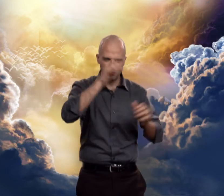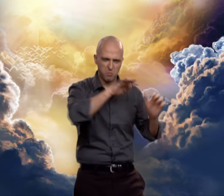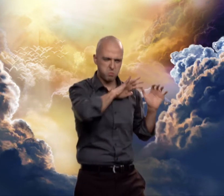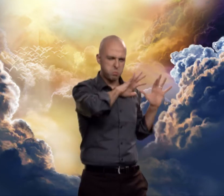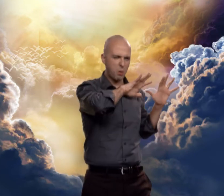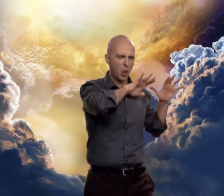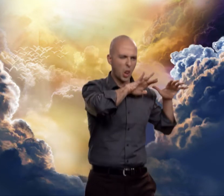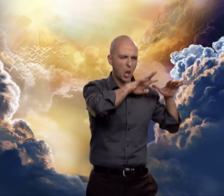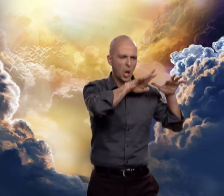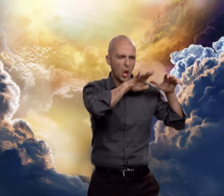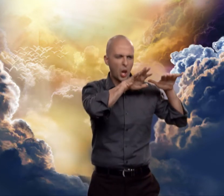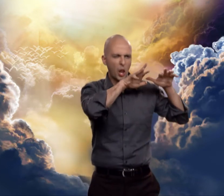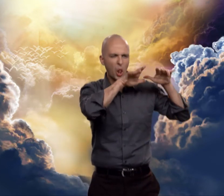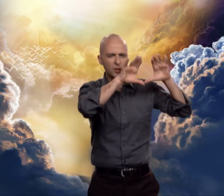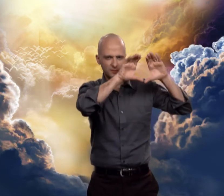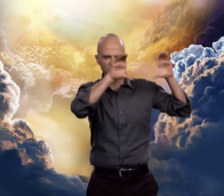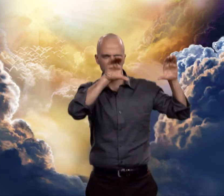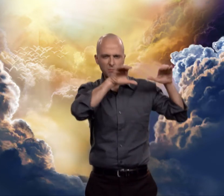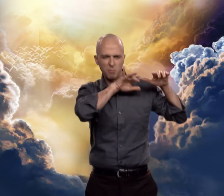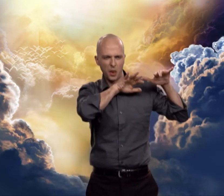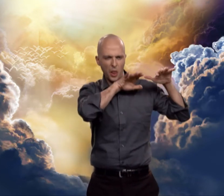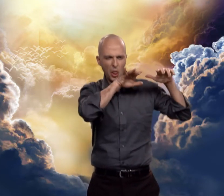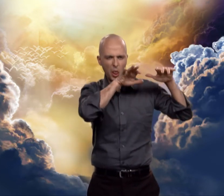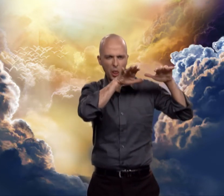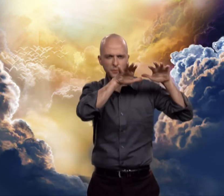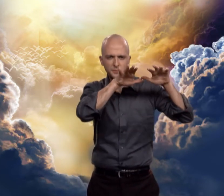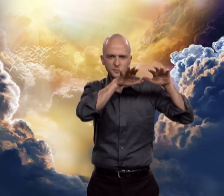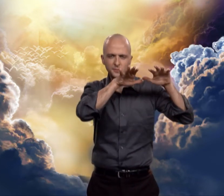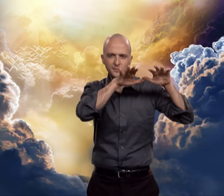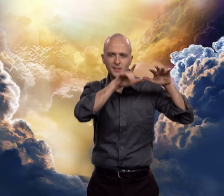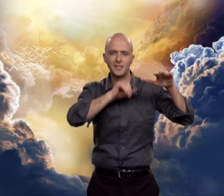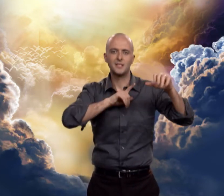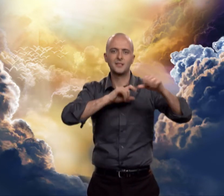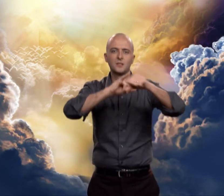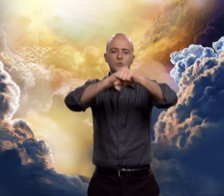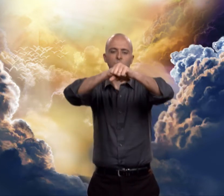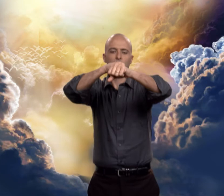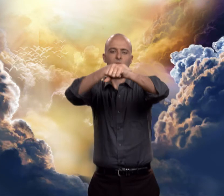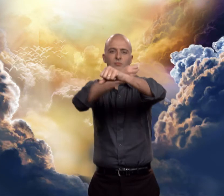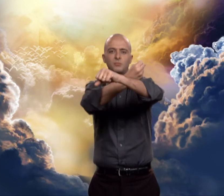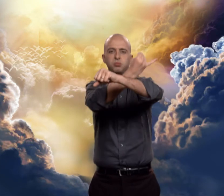O encontro de Adão com Cristo.